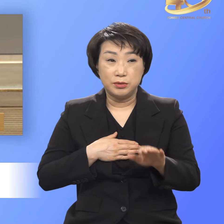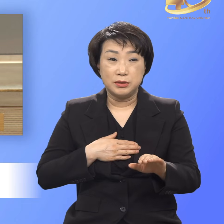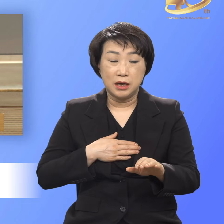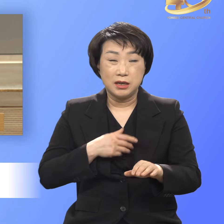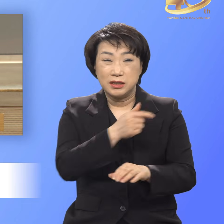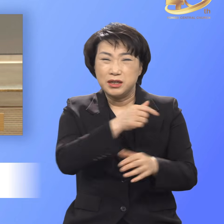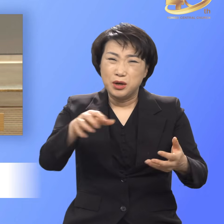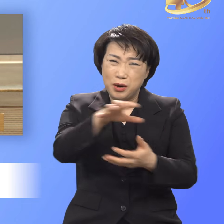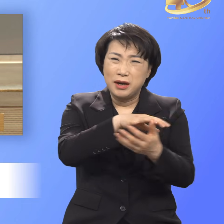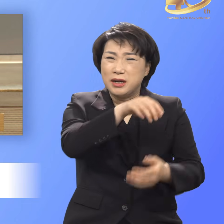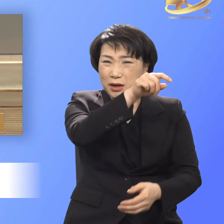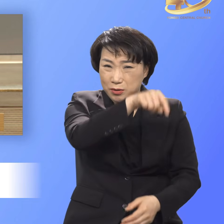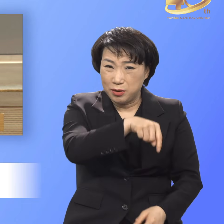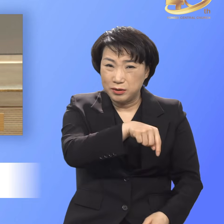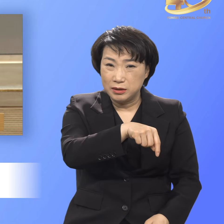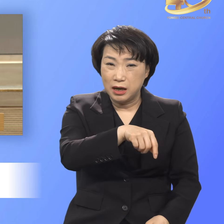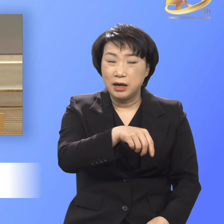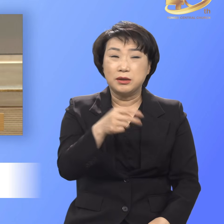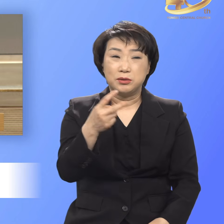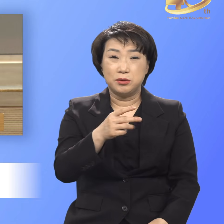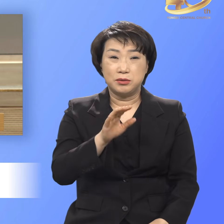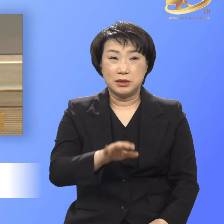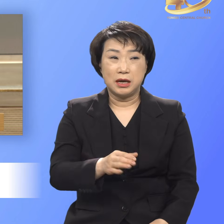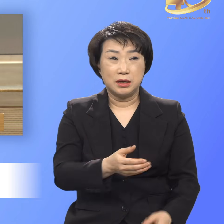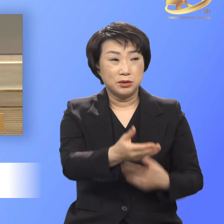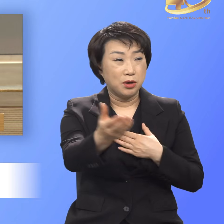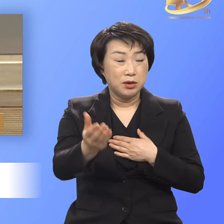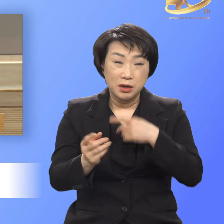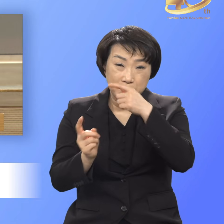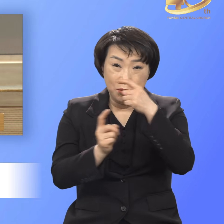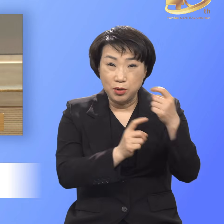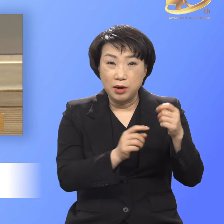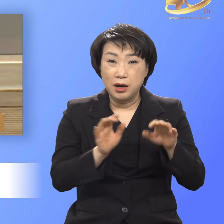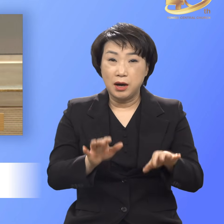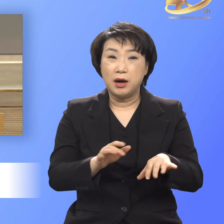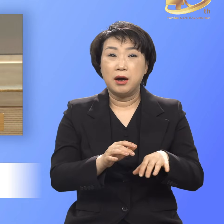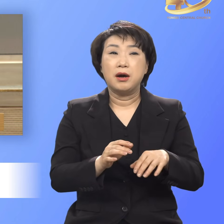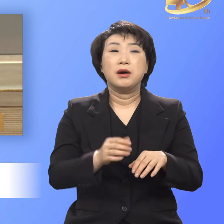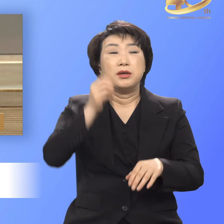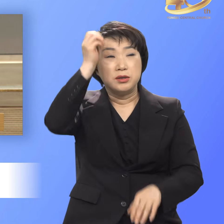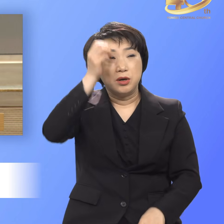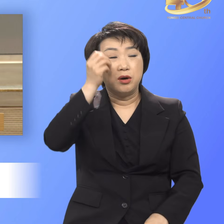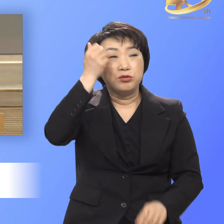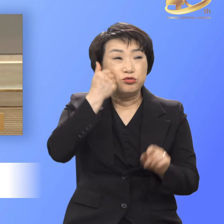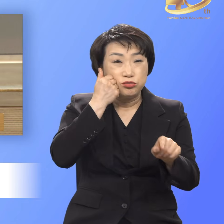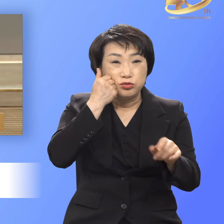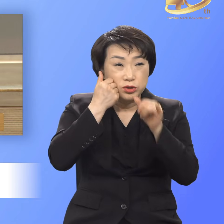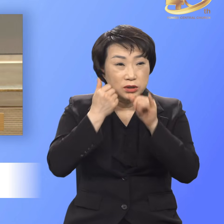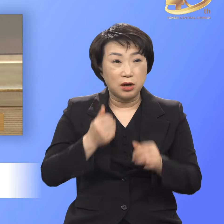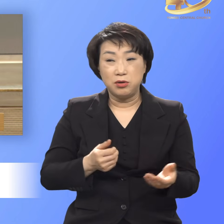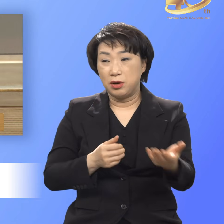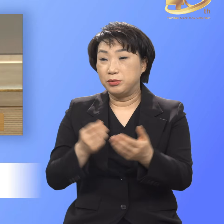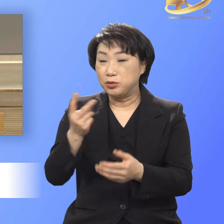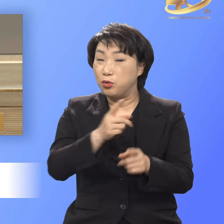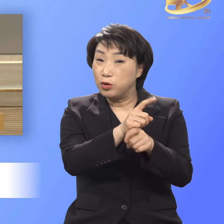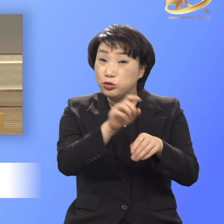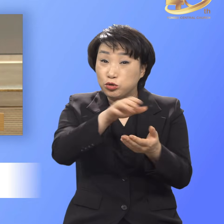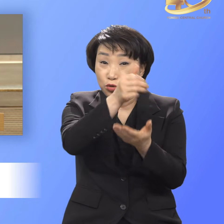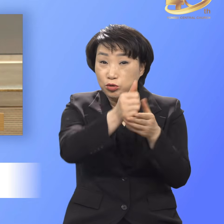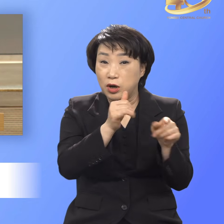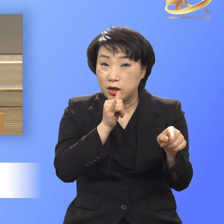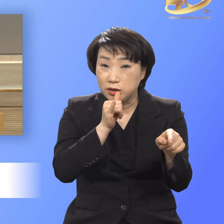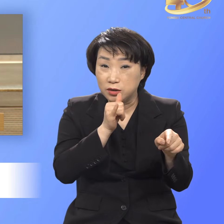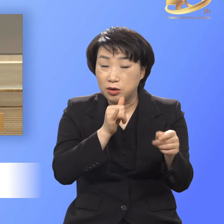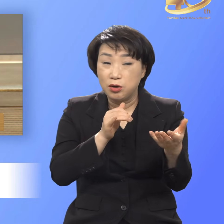큰 환란이 있다. 그리고 너를 미혹하는 자가 있다. 그리고 적그리스도가